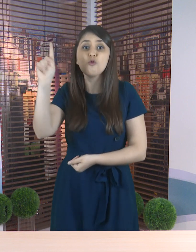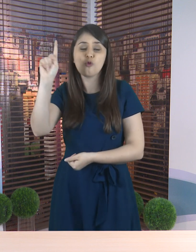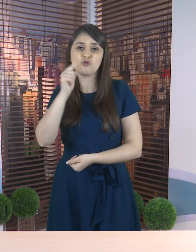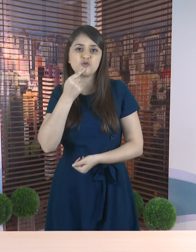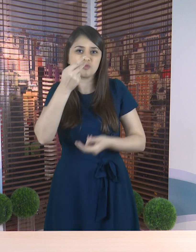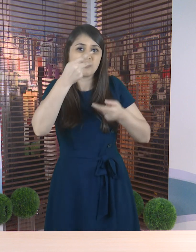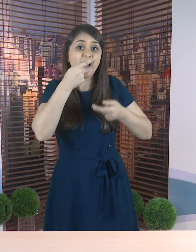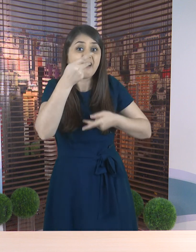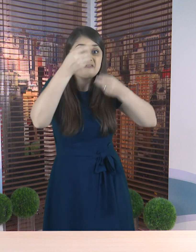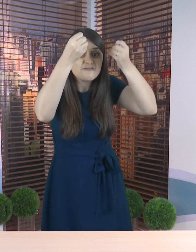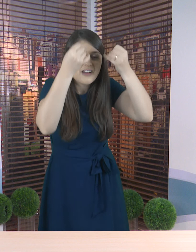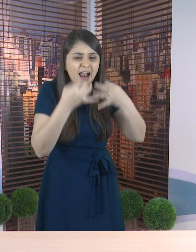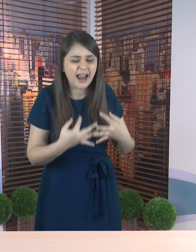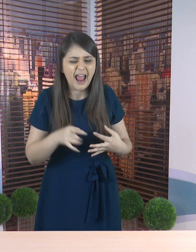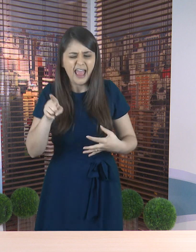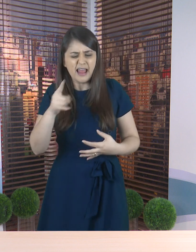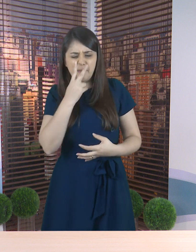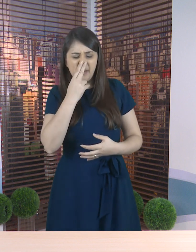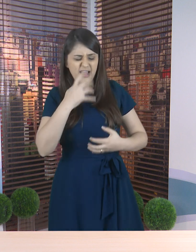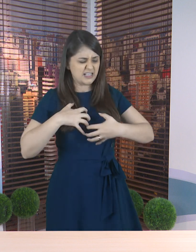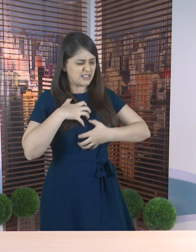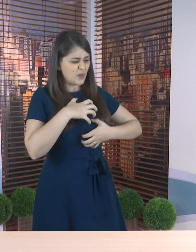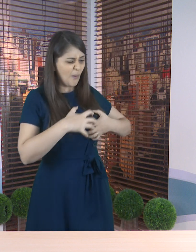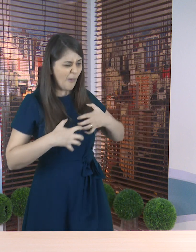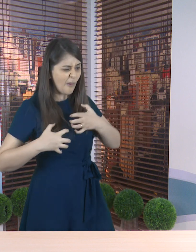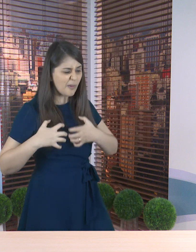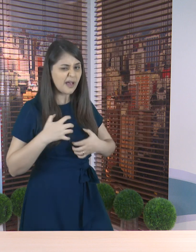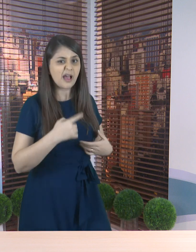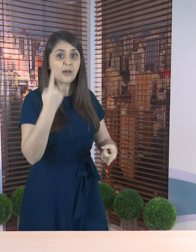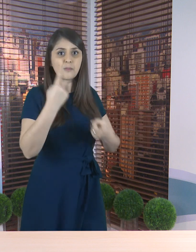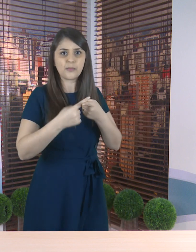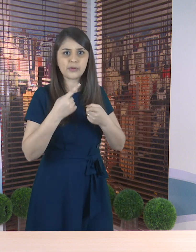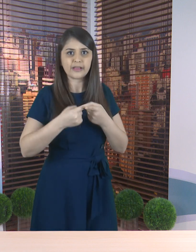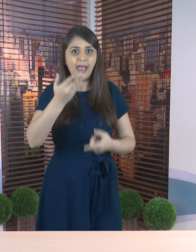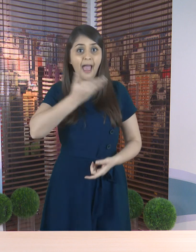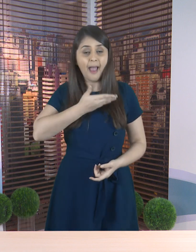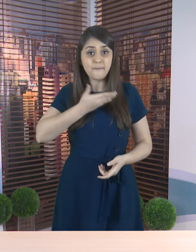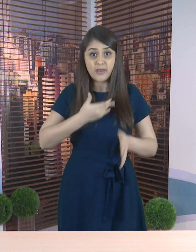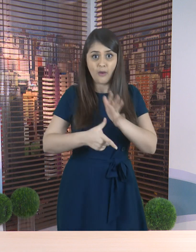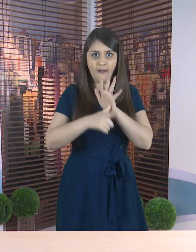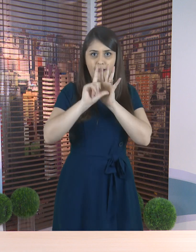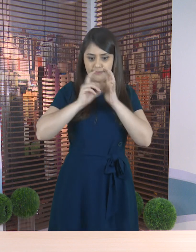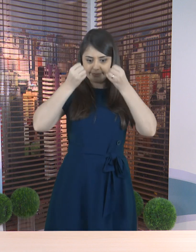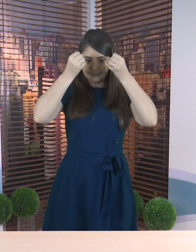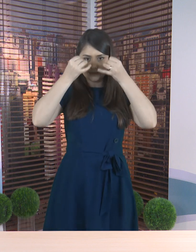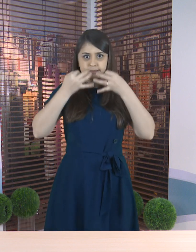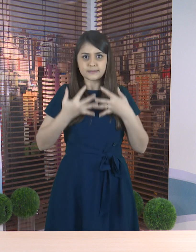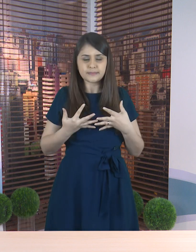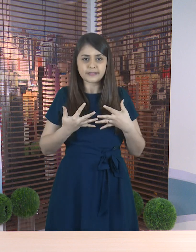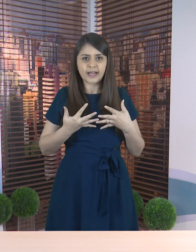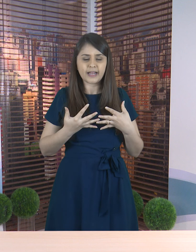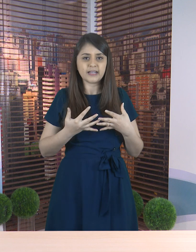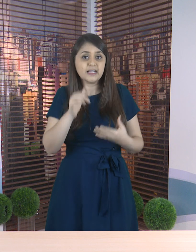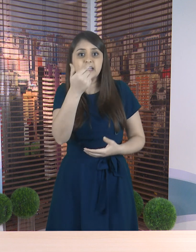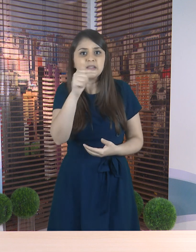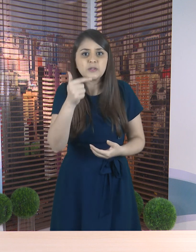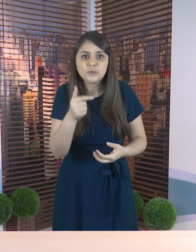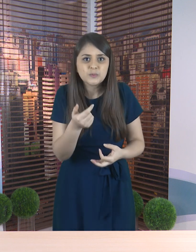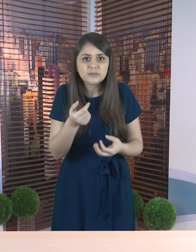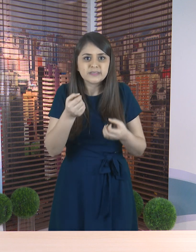habilidade suficiente para argumentar com Jó. Zofar acredita que Jó tenha calado seus